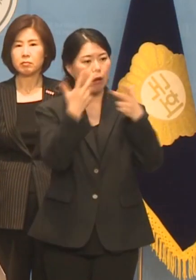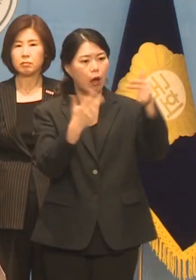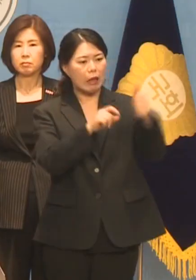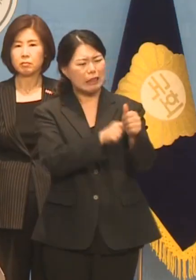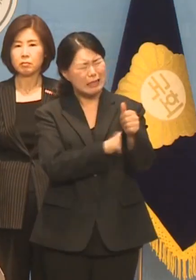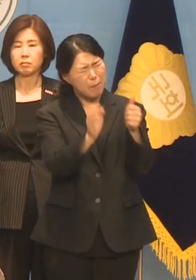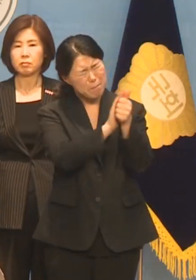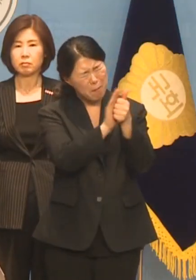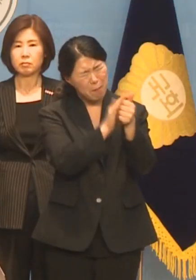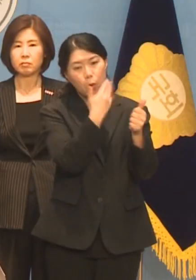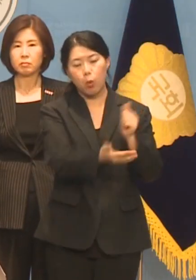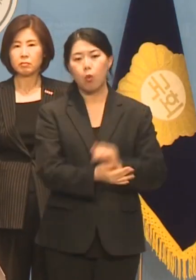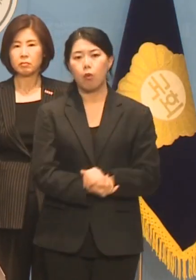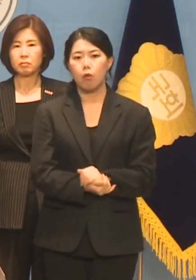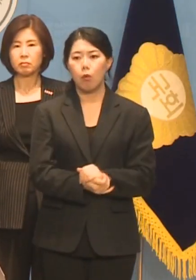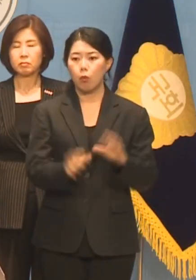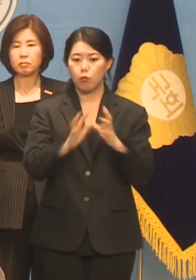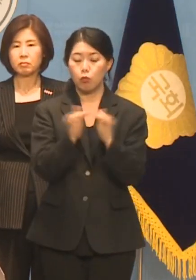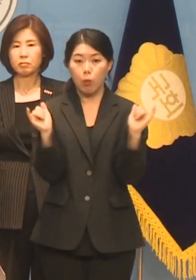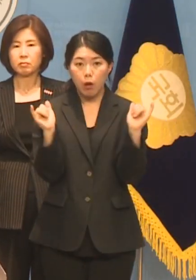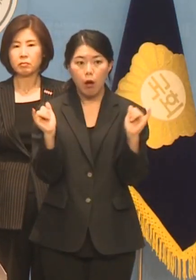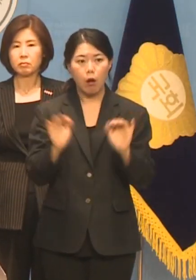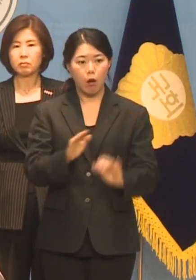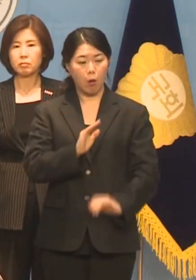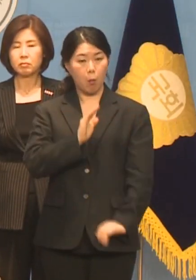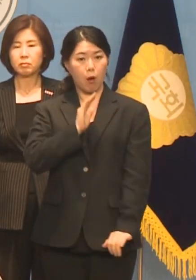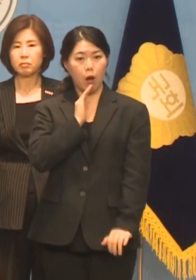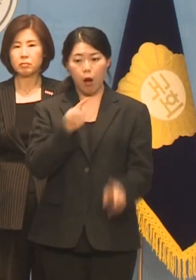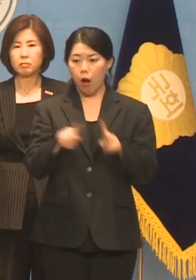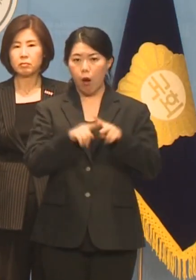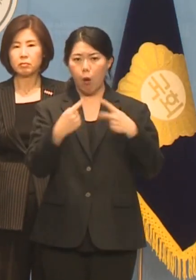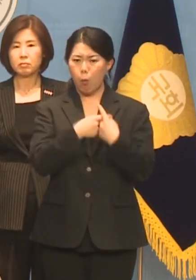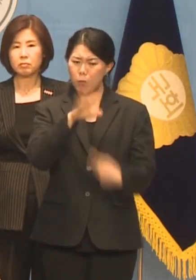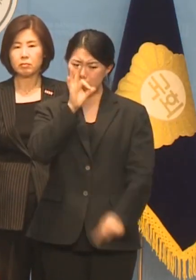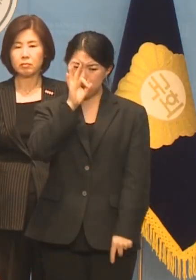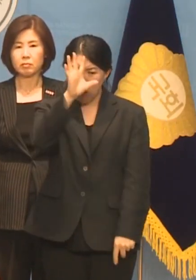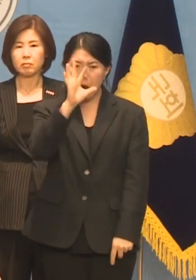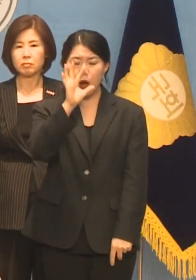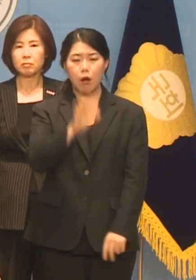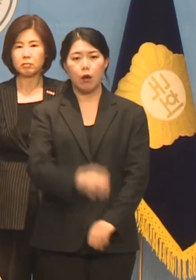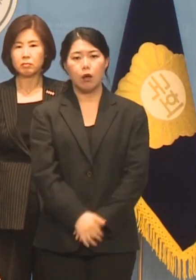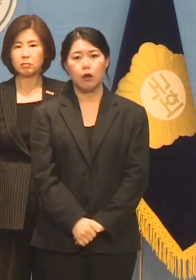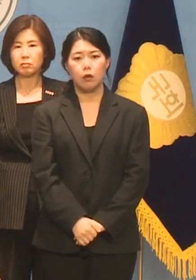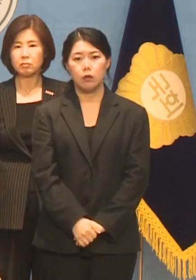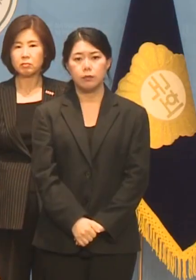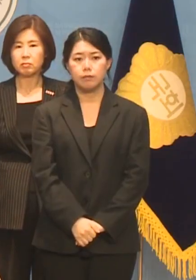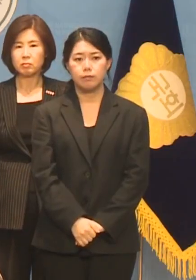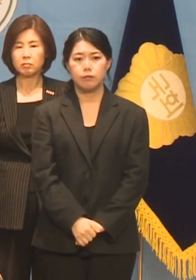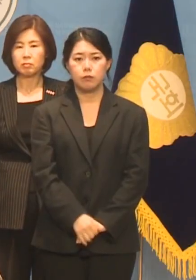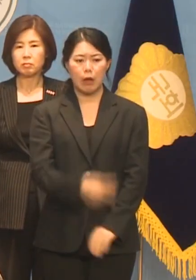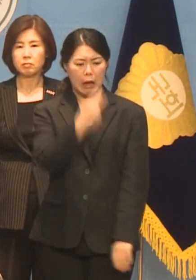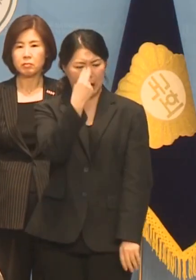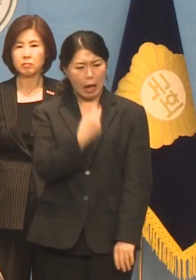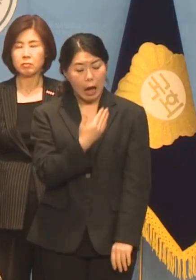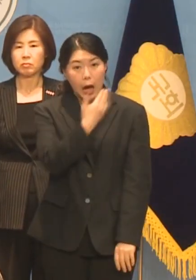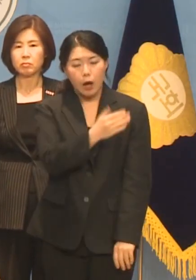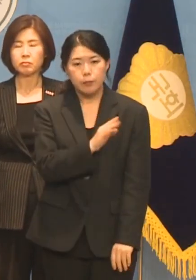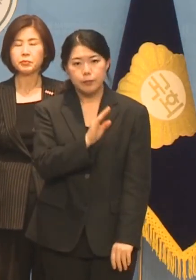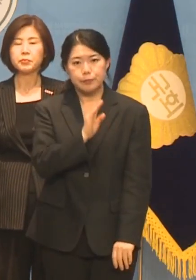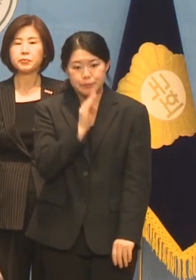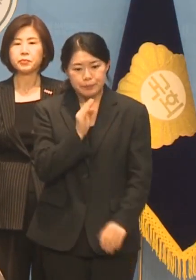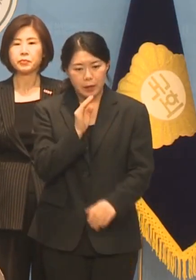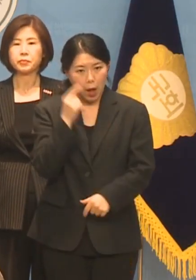특혜 판결입니다. 국민들께서는 도저히 납득할 수 없는 판결입니다. 봐주기를